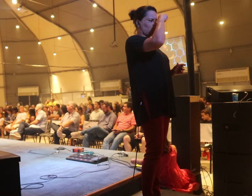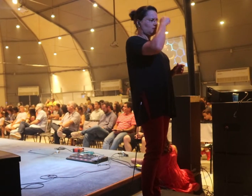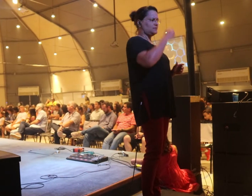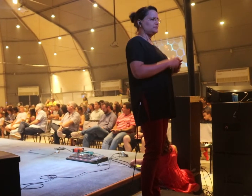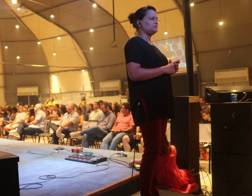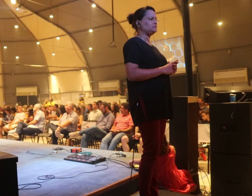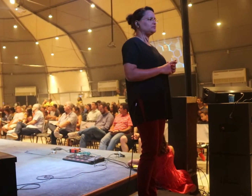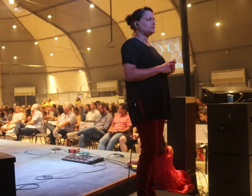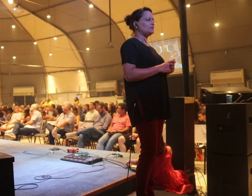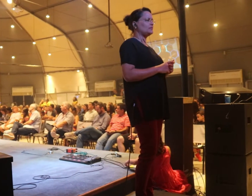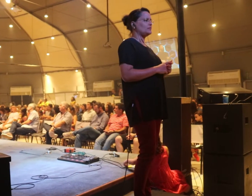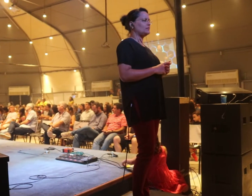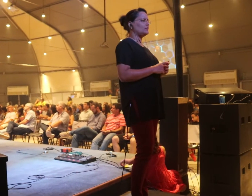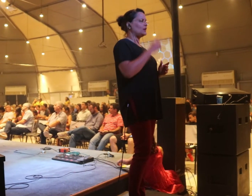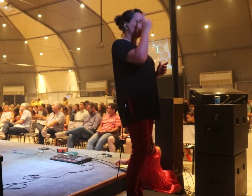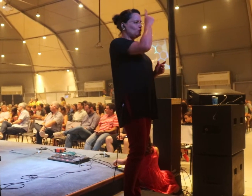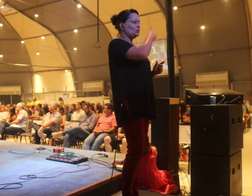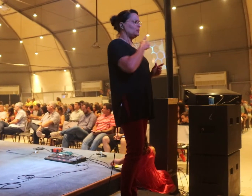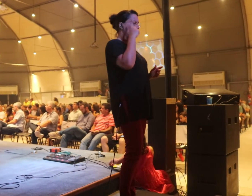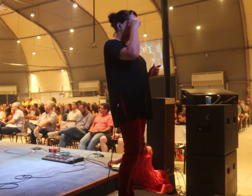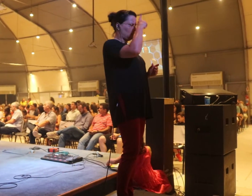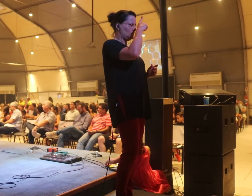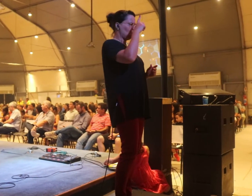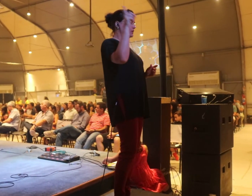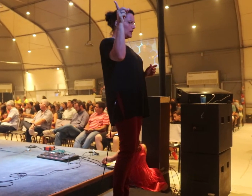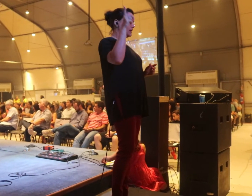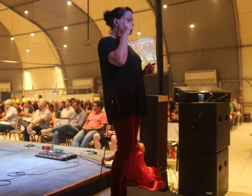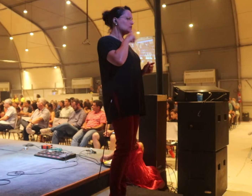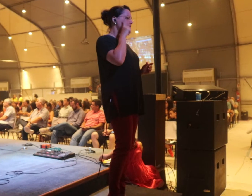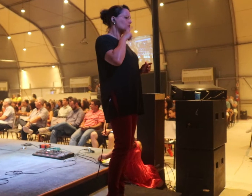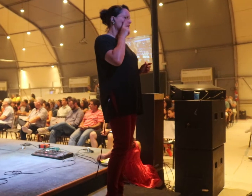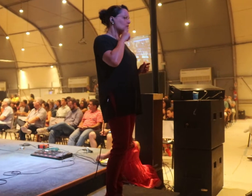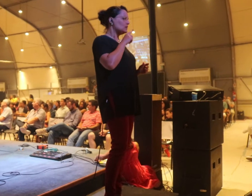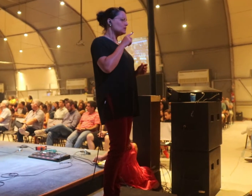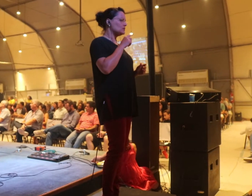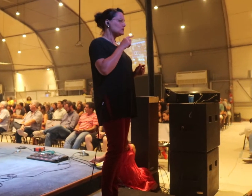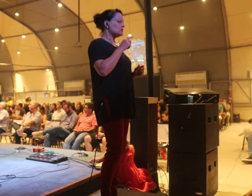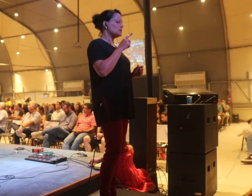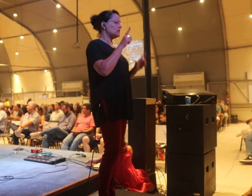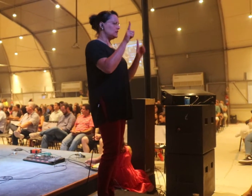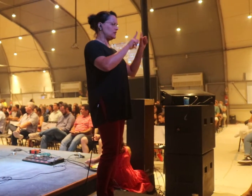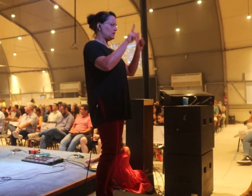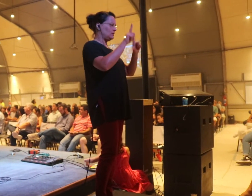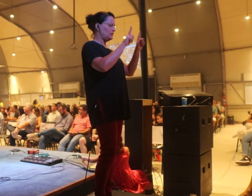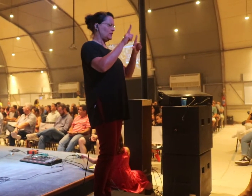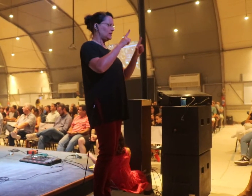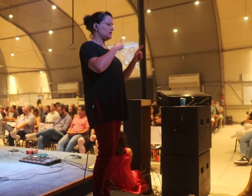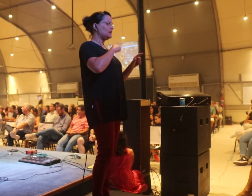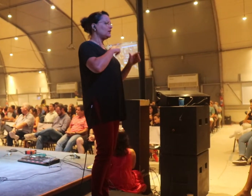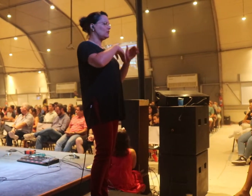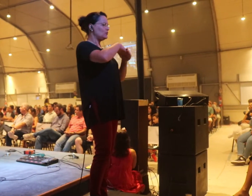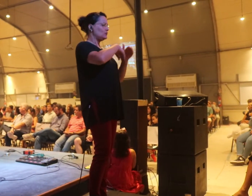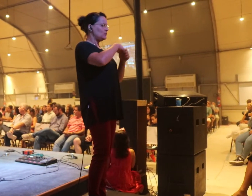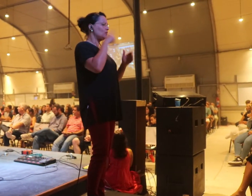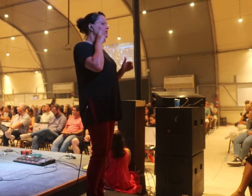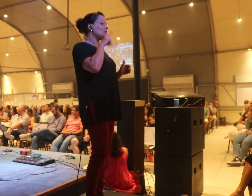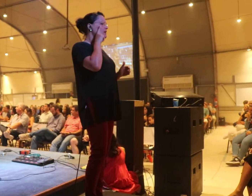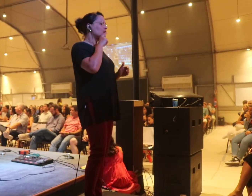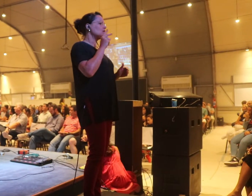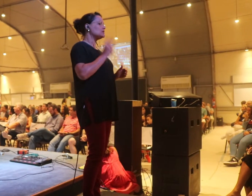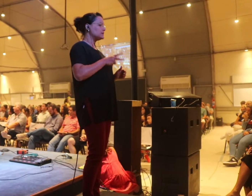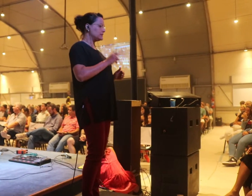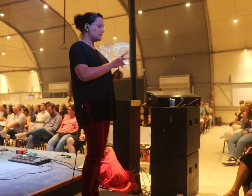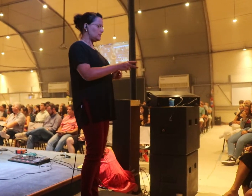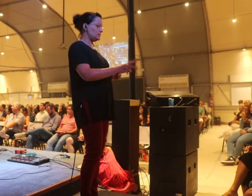assistia direto, assim, domingo lá, um dia que, tipo, passa futebol americano em todos os canais praticamente, e eu ficava em casa querendo assistir, a Letícia